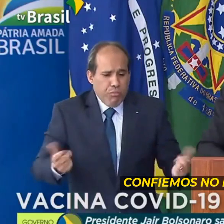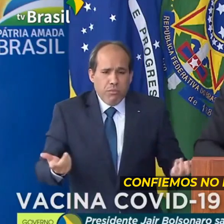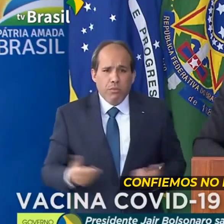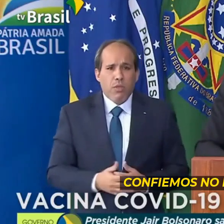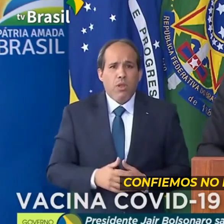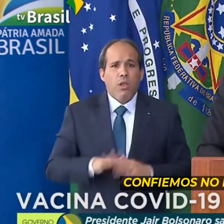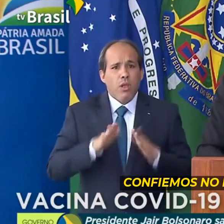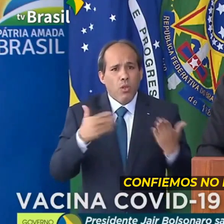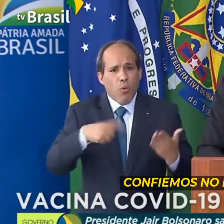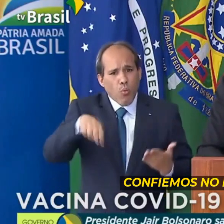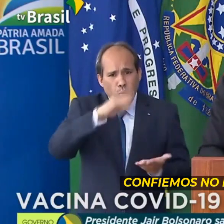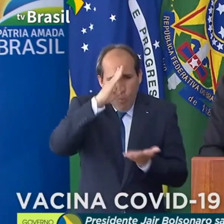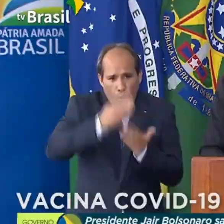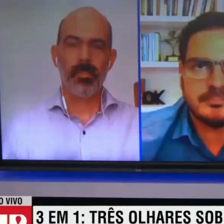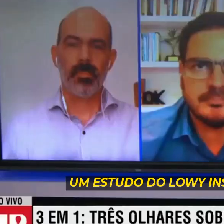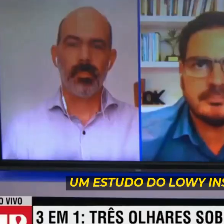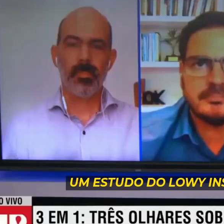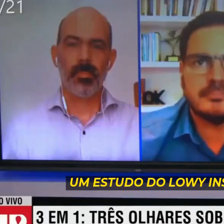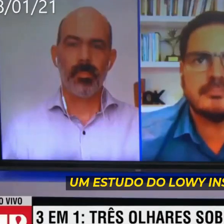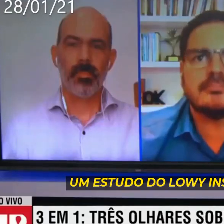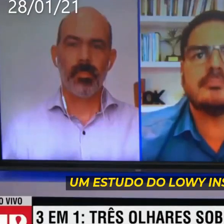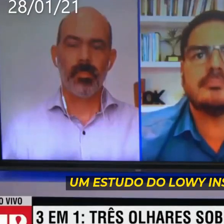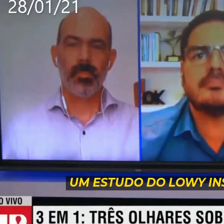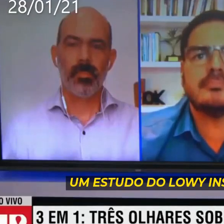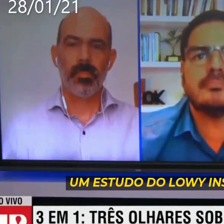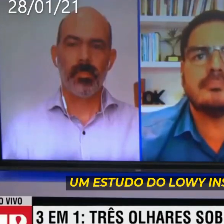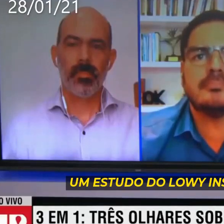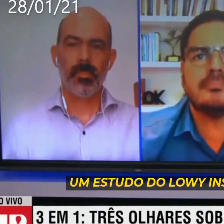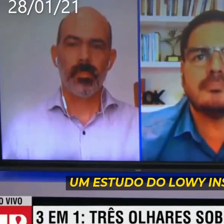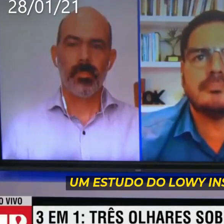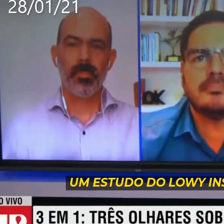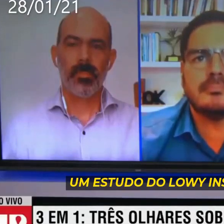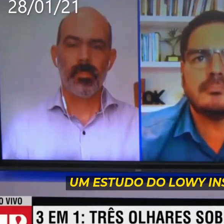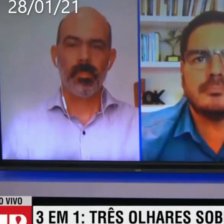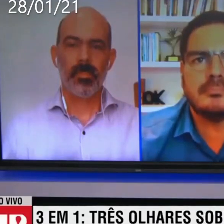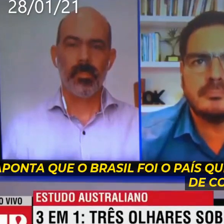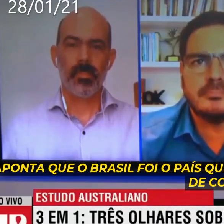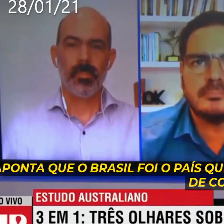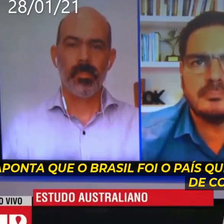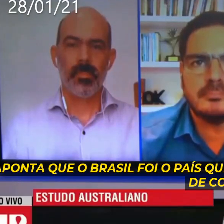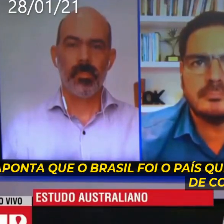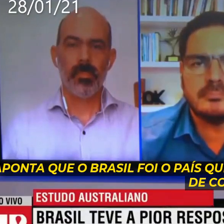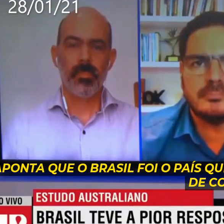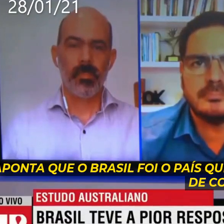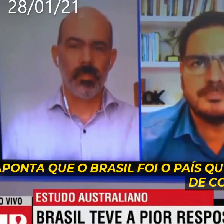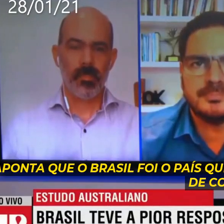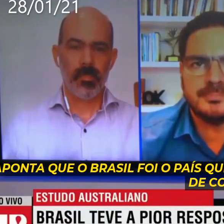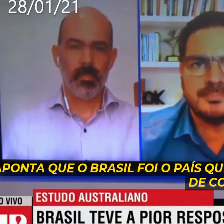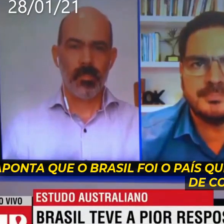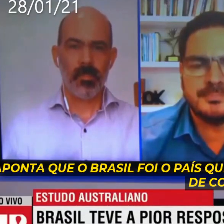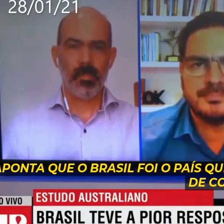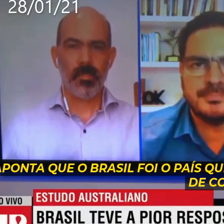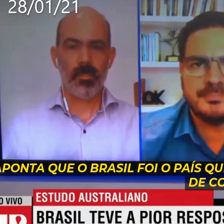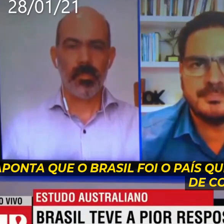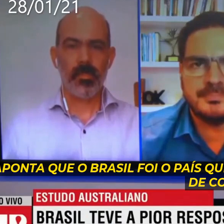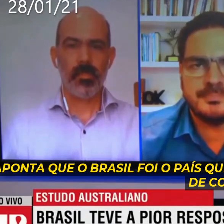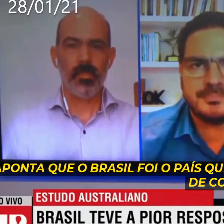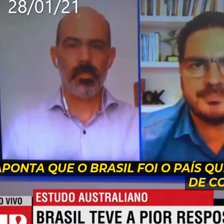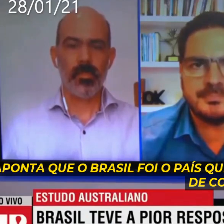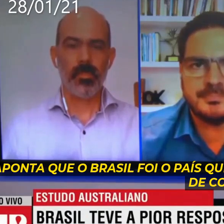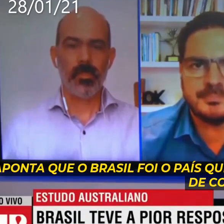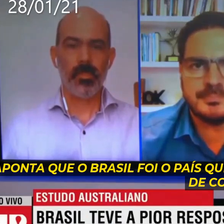confiemos no nosso governo. Um estudo do Lowy Institute, publicado hoje, aponta que o Brasil foi o país que teve a